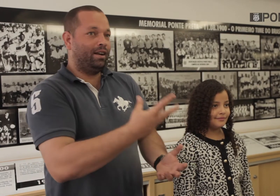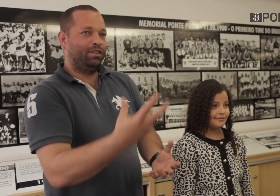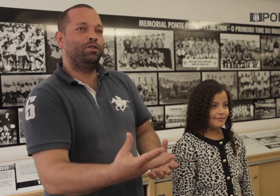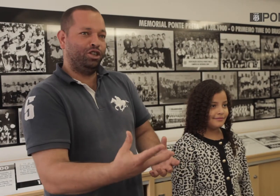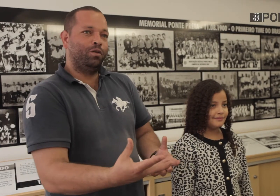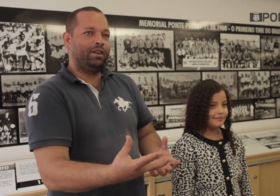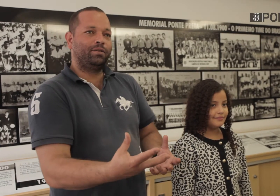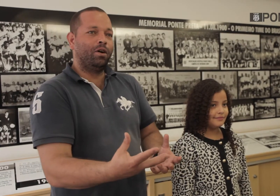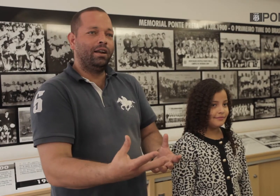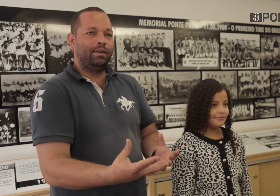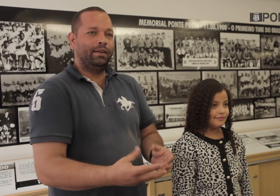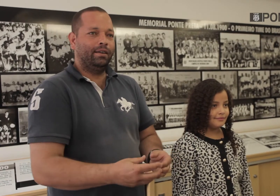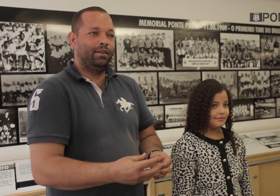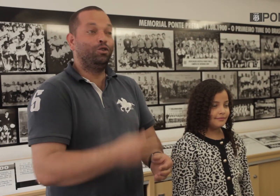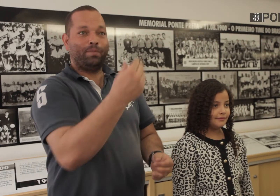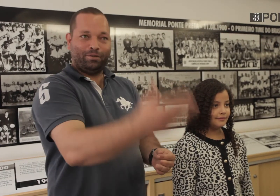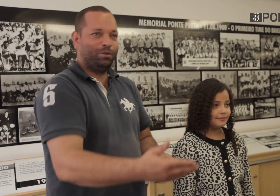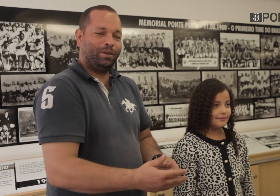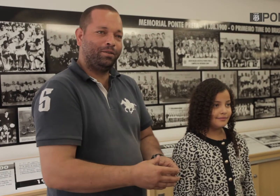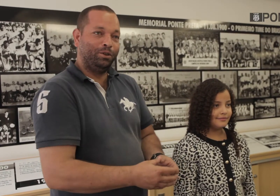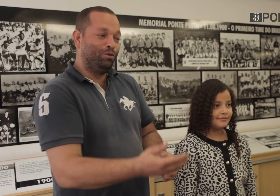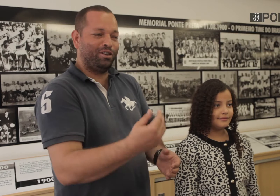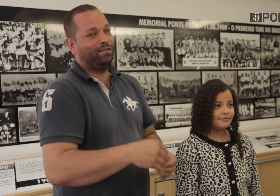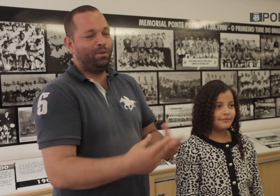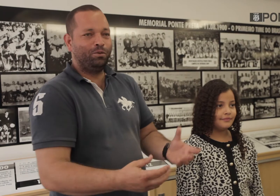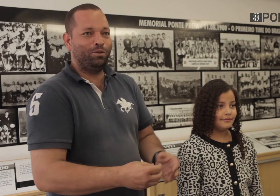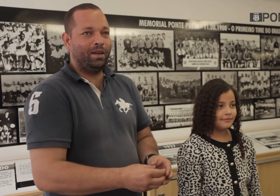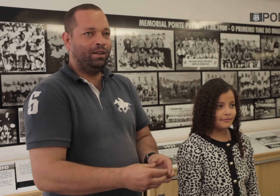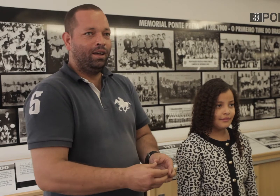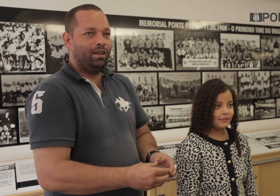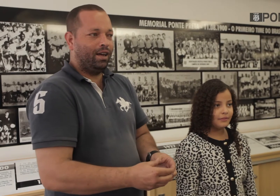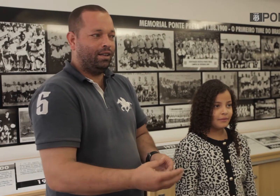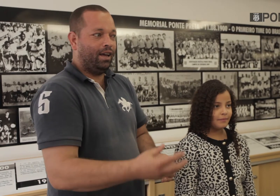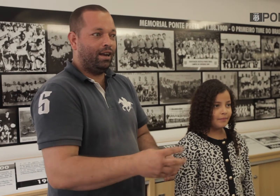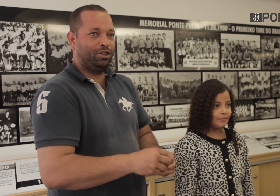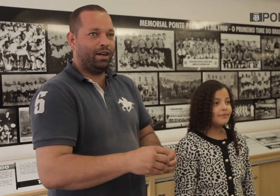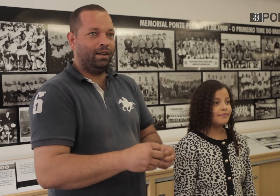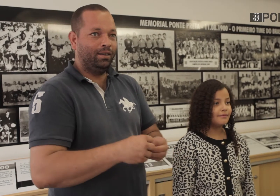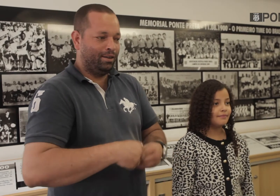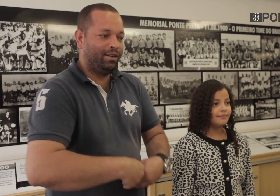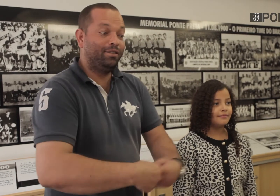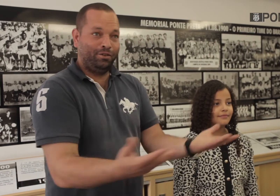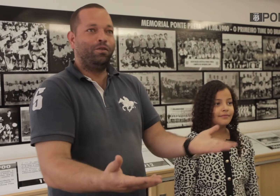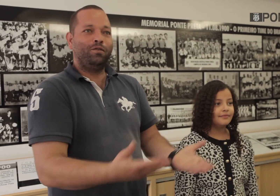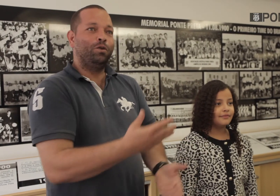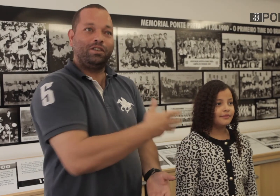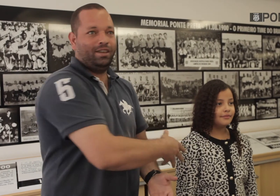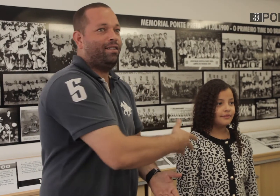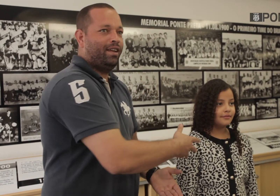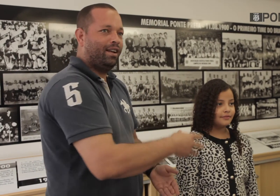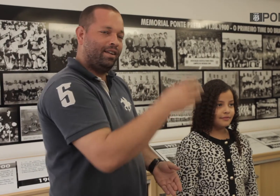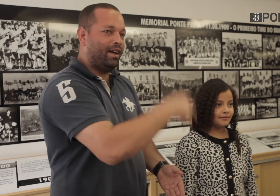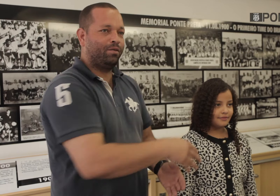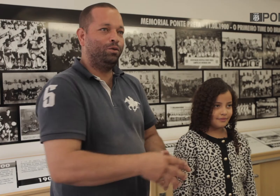quando ela chegou na escola, o Espaço Cultura Surdo nos recebeu muito bem, e ali ela já desenvolveu o que